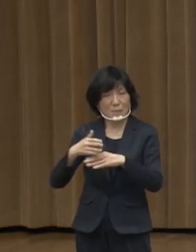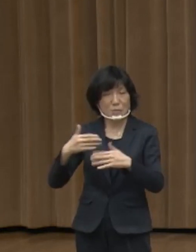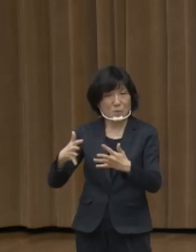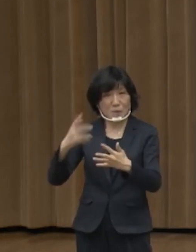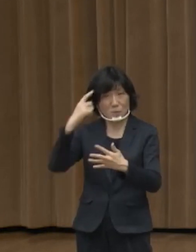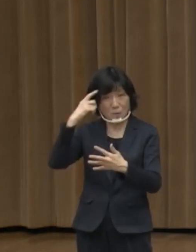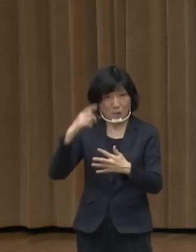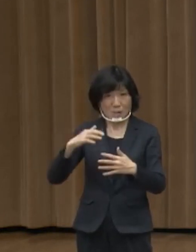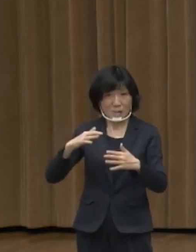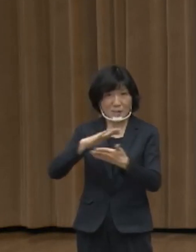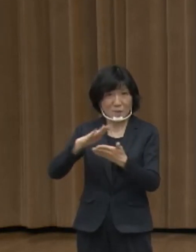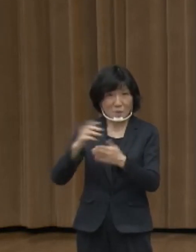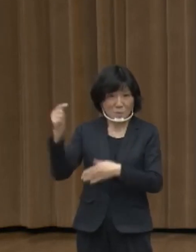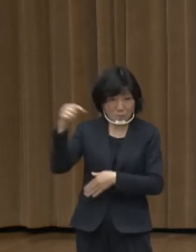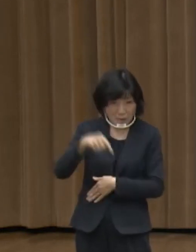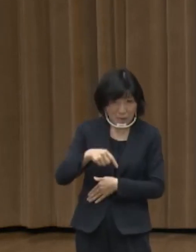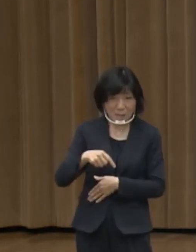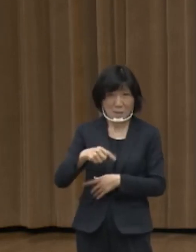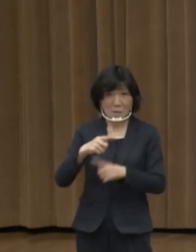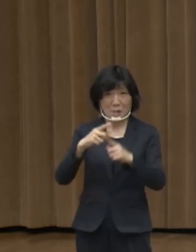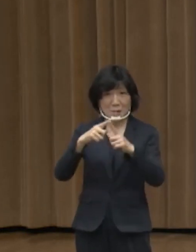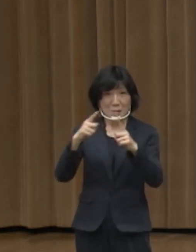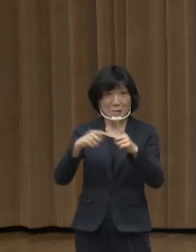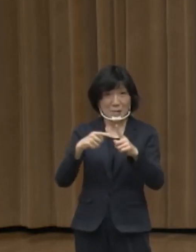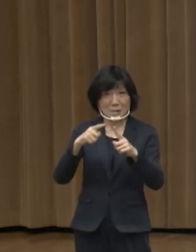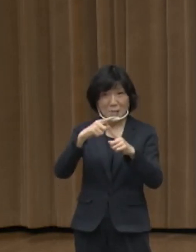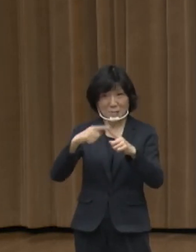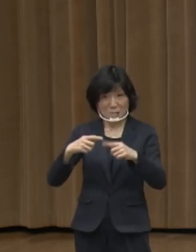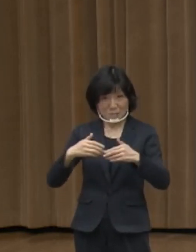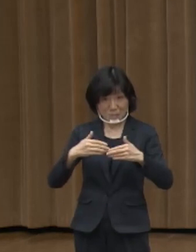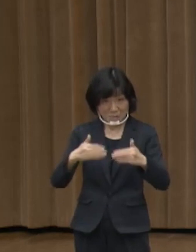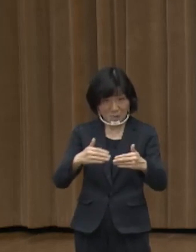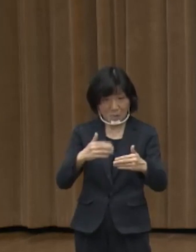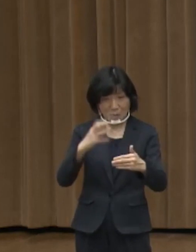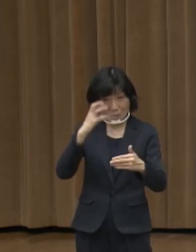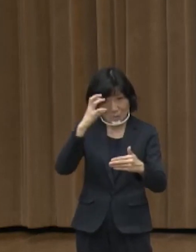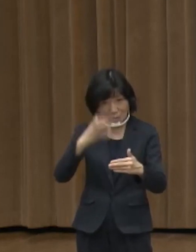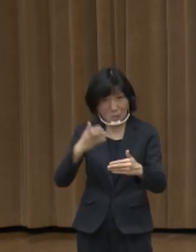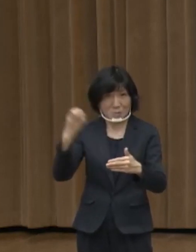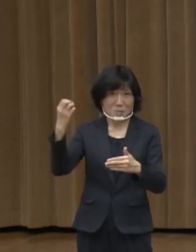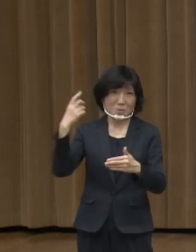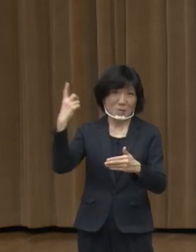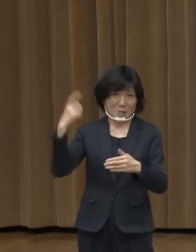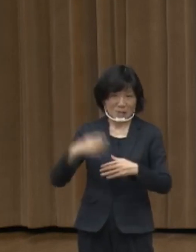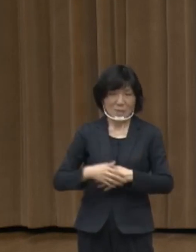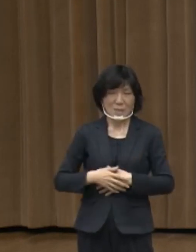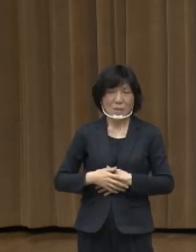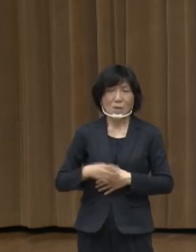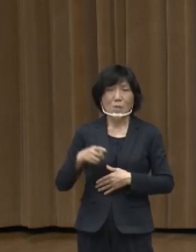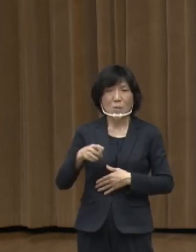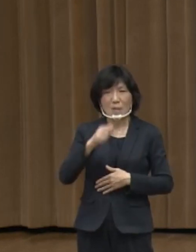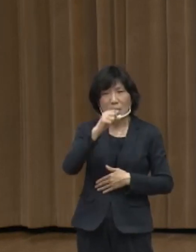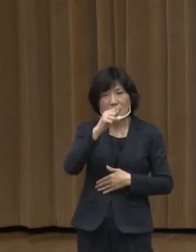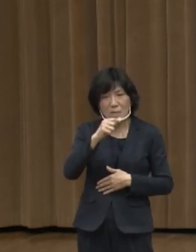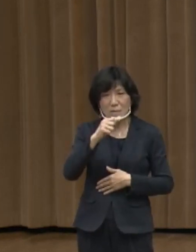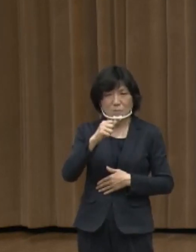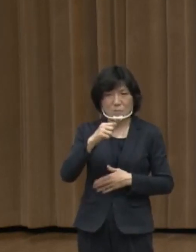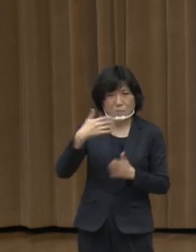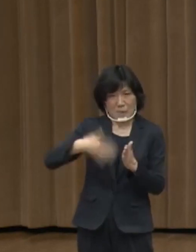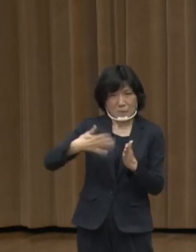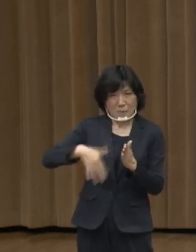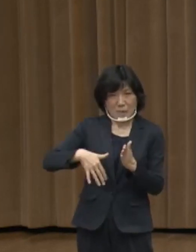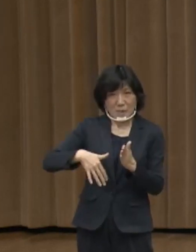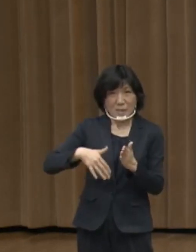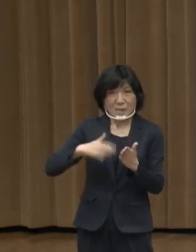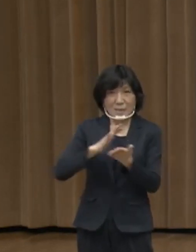玉県に来たら全く違うという話をいただきました。で、ここで満足することなく、これを